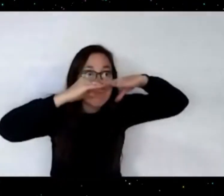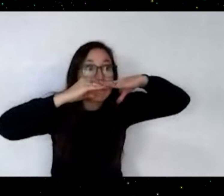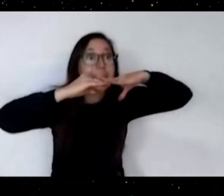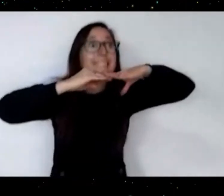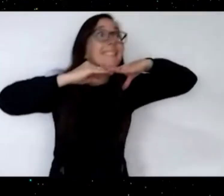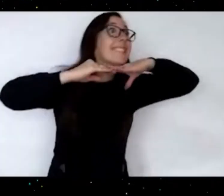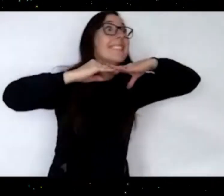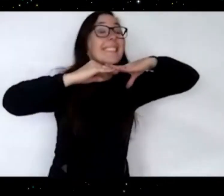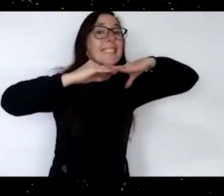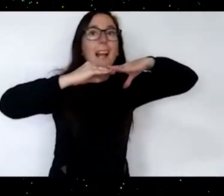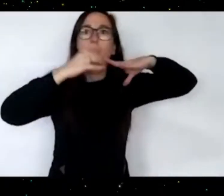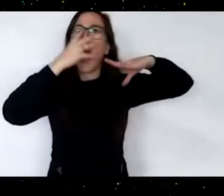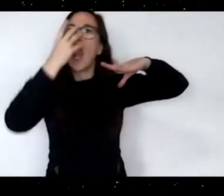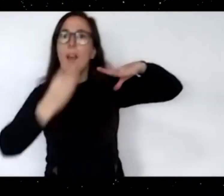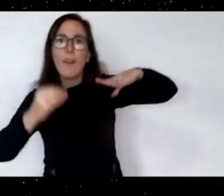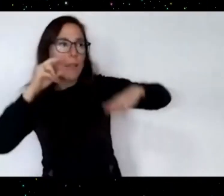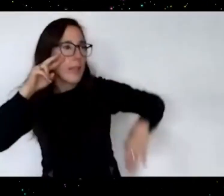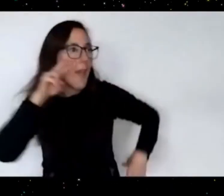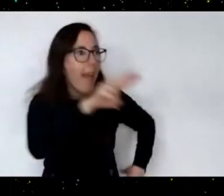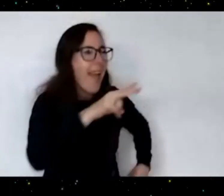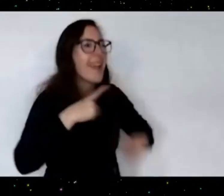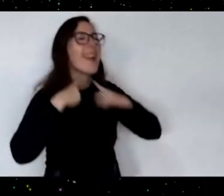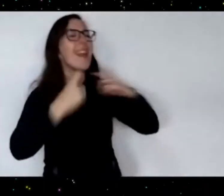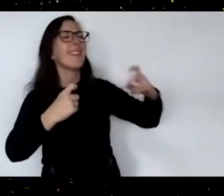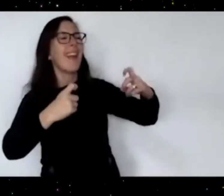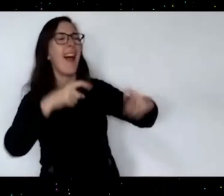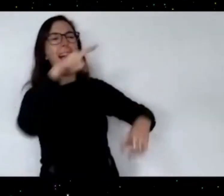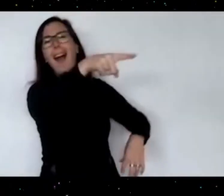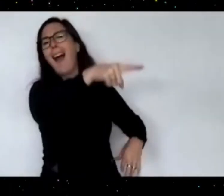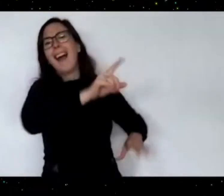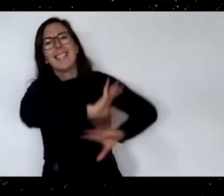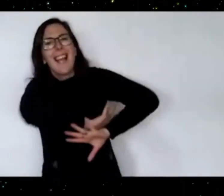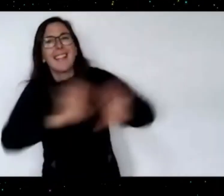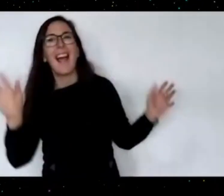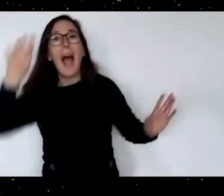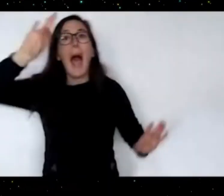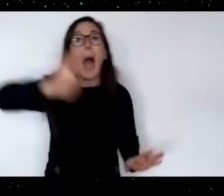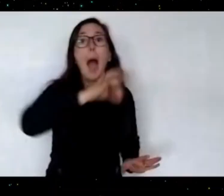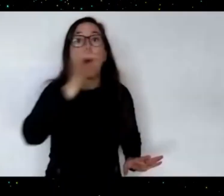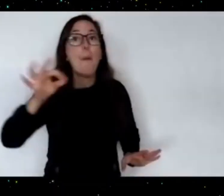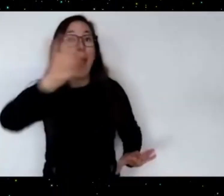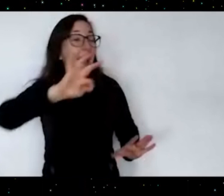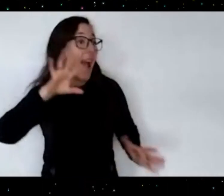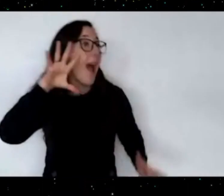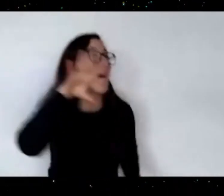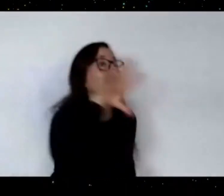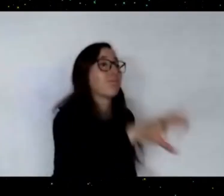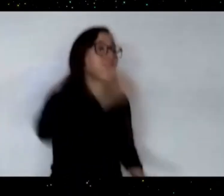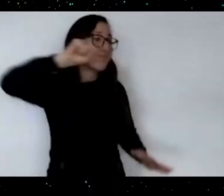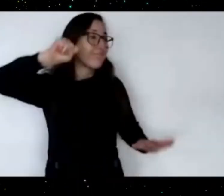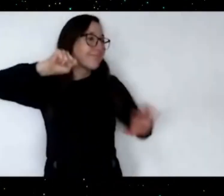El elefante la ve y grita, piedra libre para la abeja.